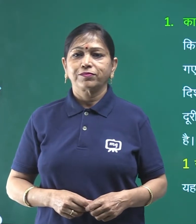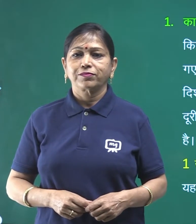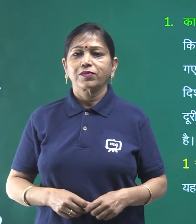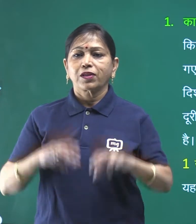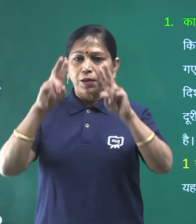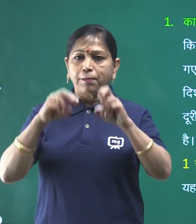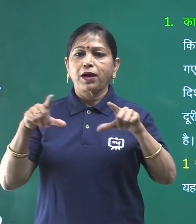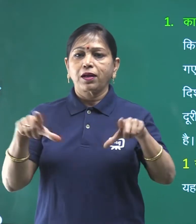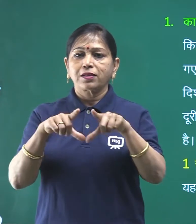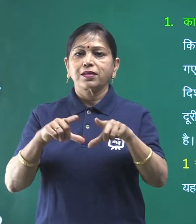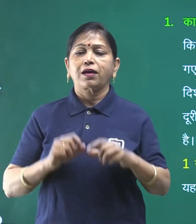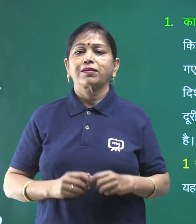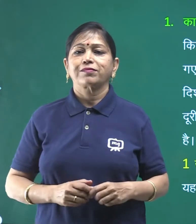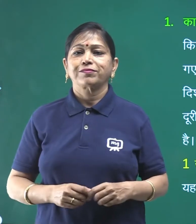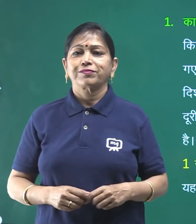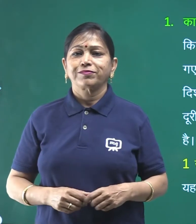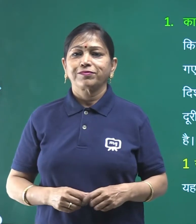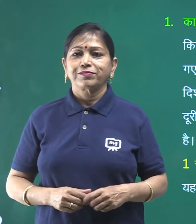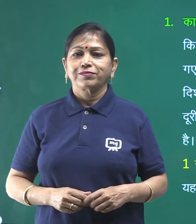पाठ का सार।